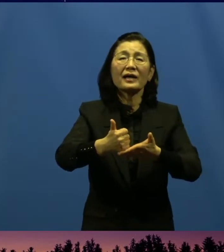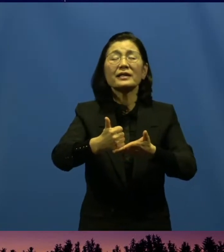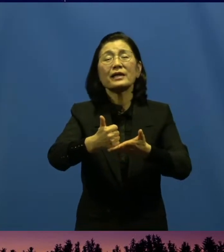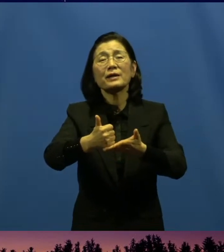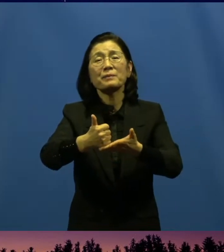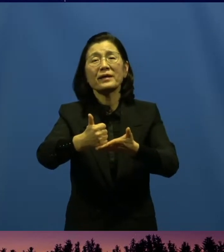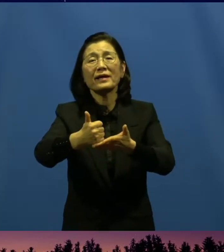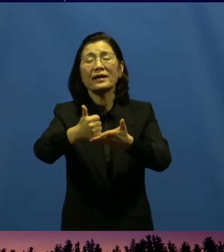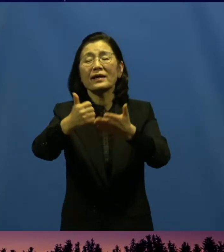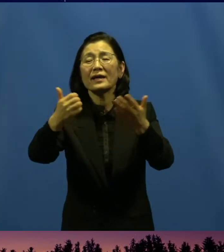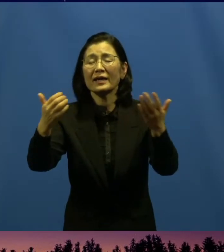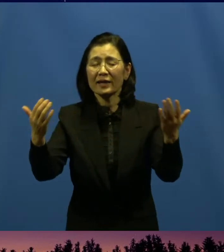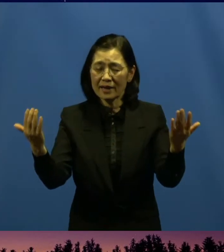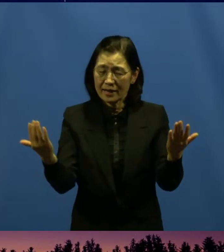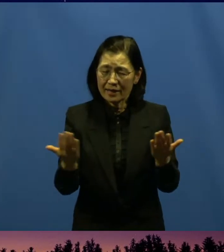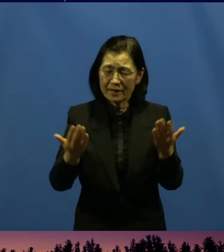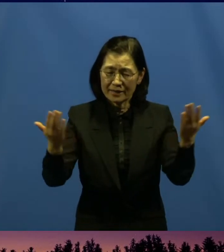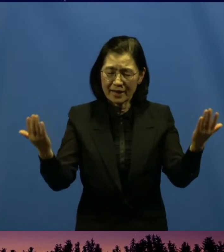하나님이